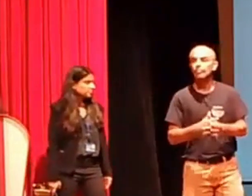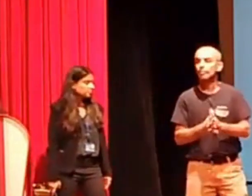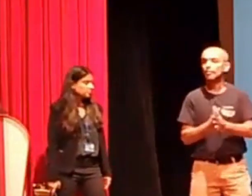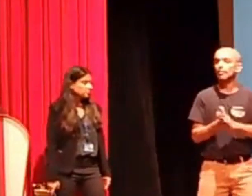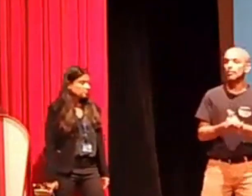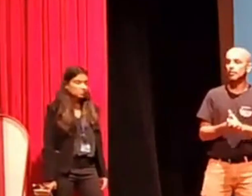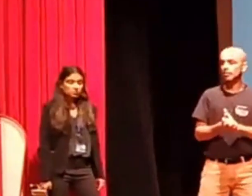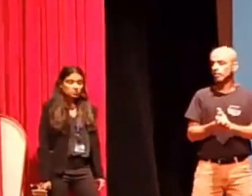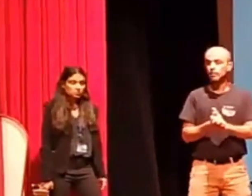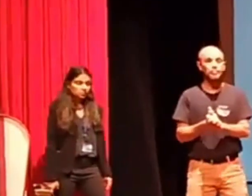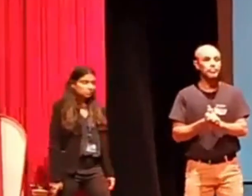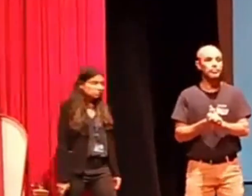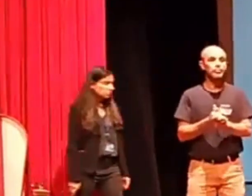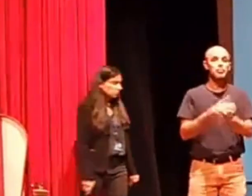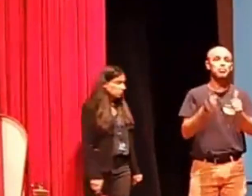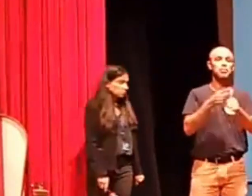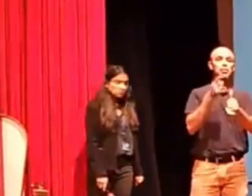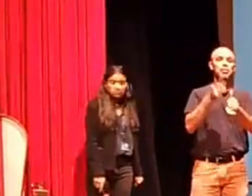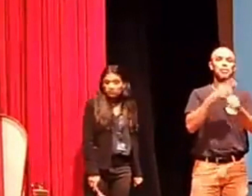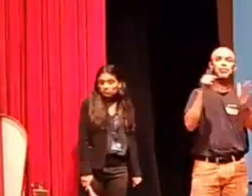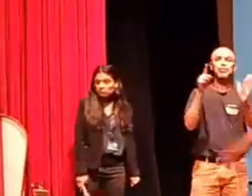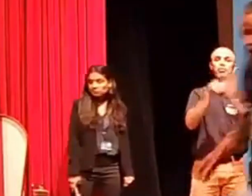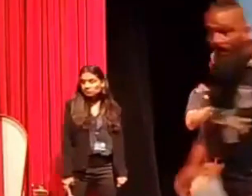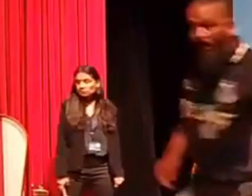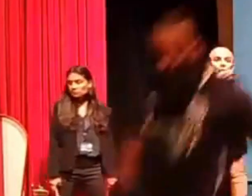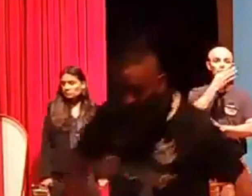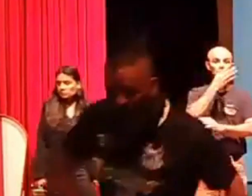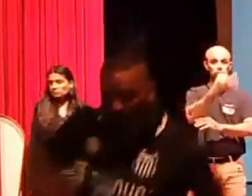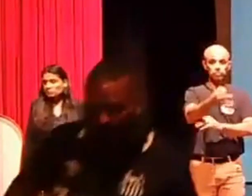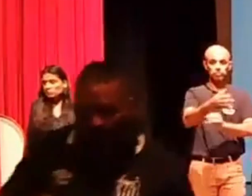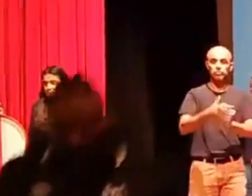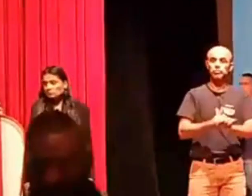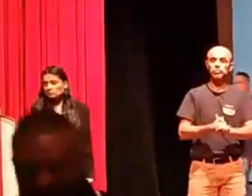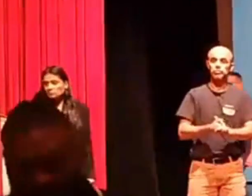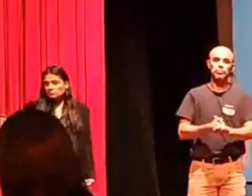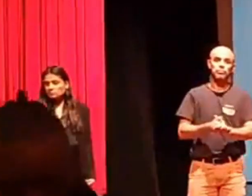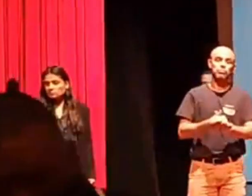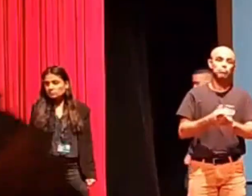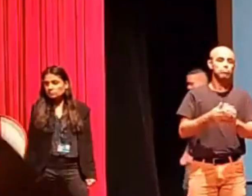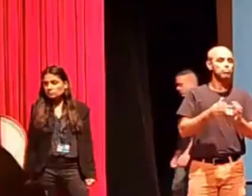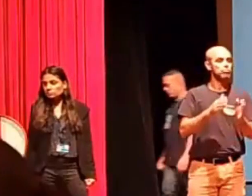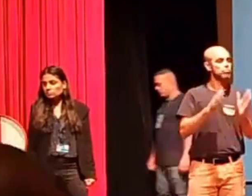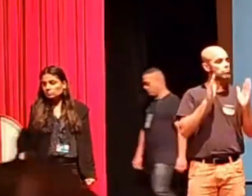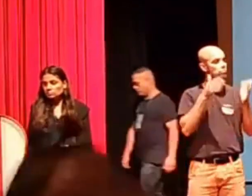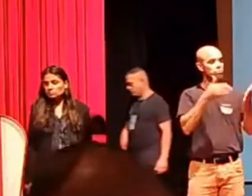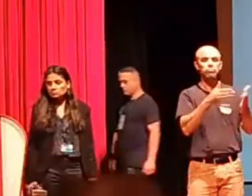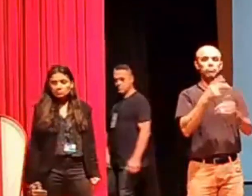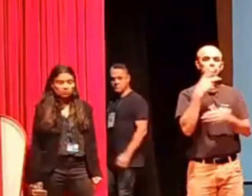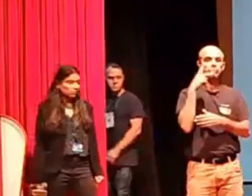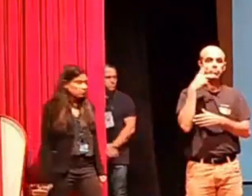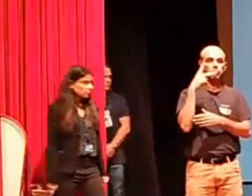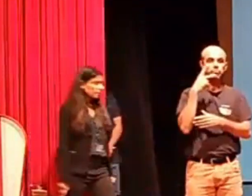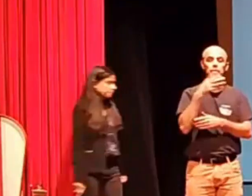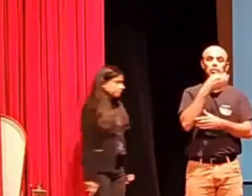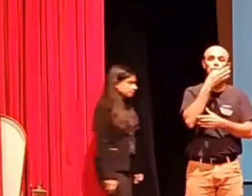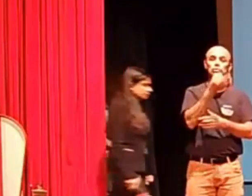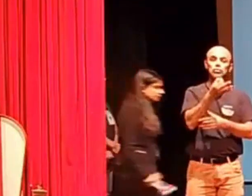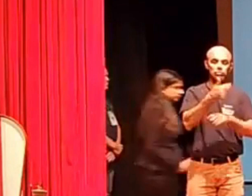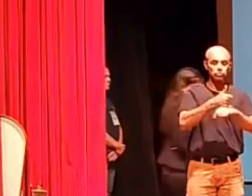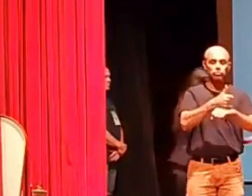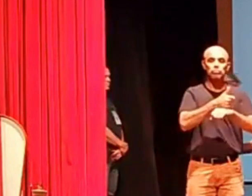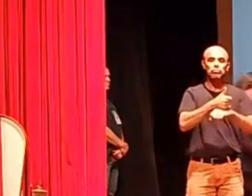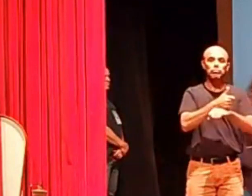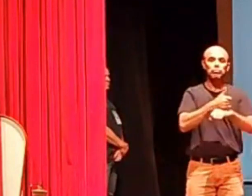Eu vou começar com a primeira aqui, é uma sugestão, possivelmente endereçada à vereadora. Minha sugestão enquanto profissional de